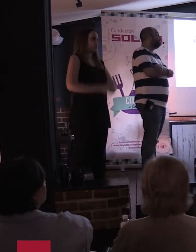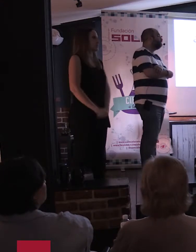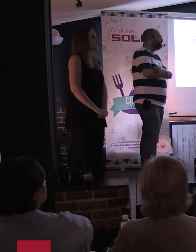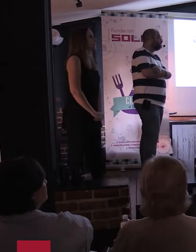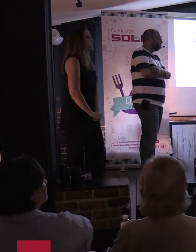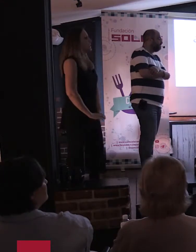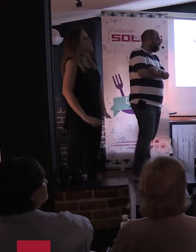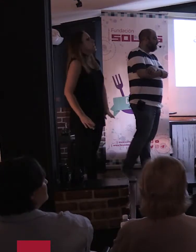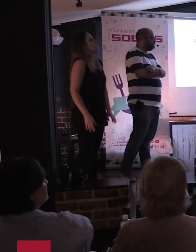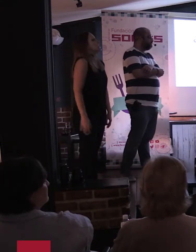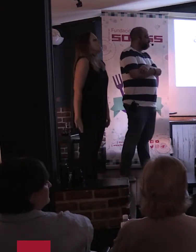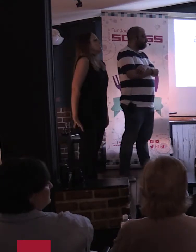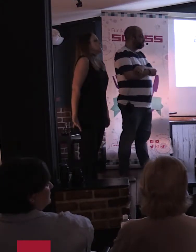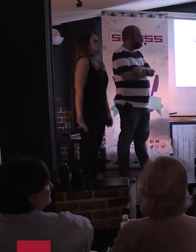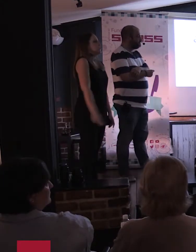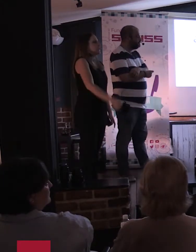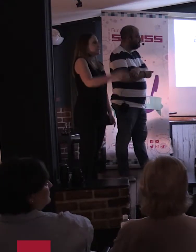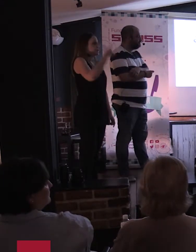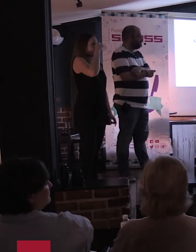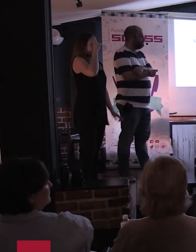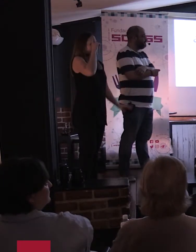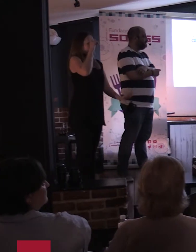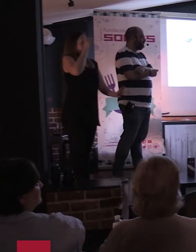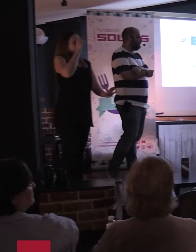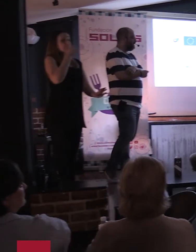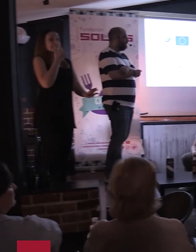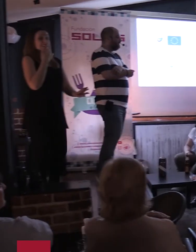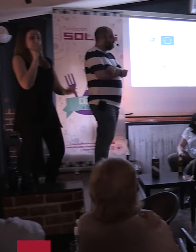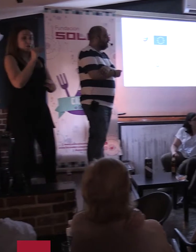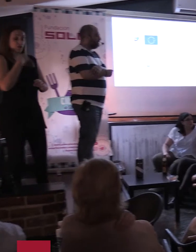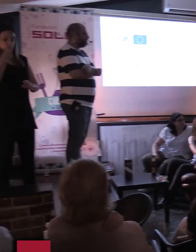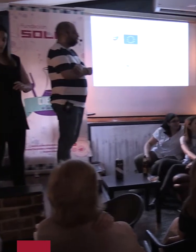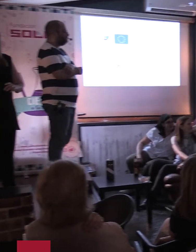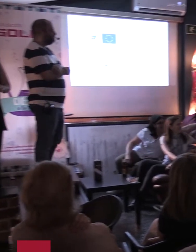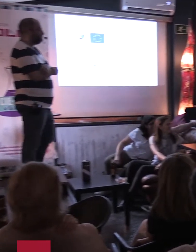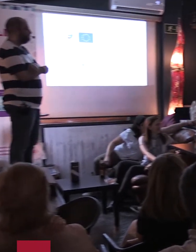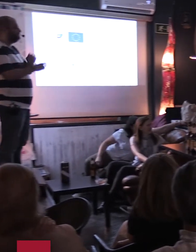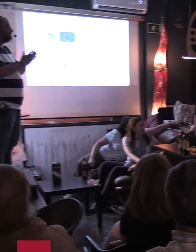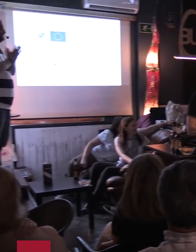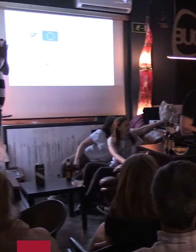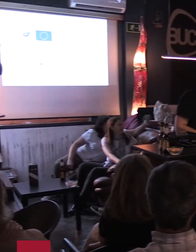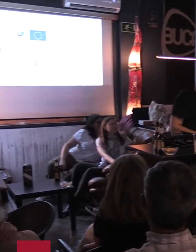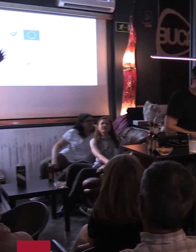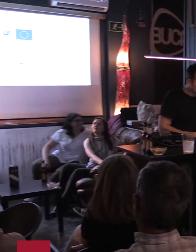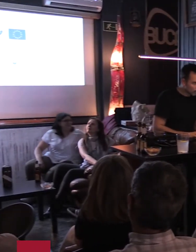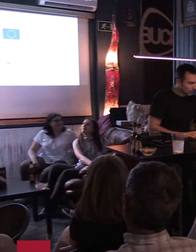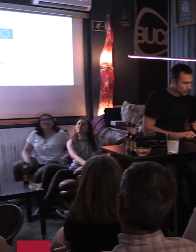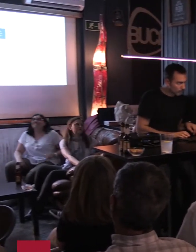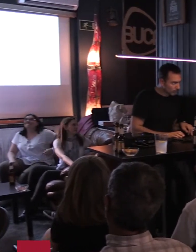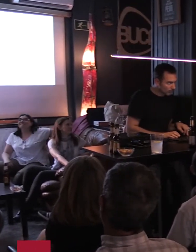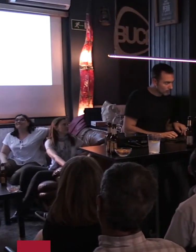Sí. A ver, no sé si la pregunta la voy a saber hacer. He entendido que se corta la conexión, sí, eléctrica,